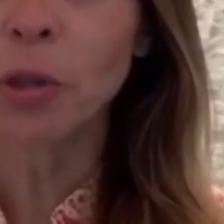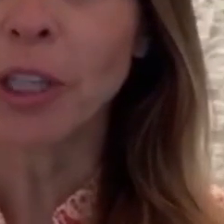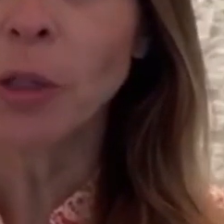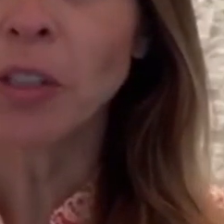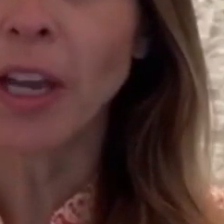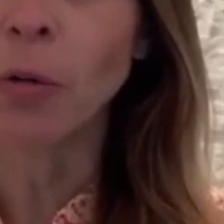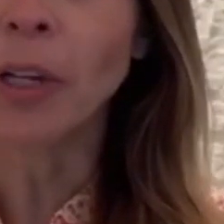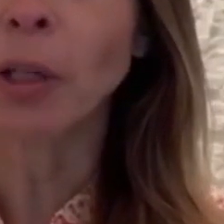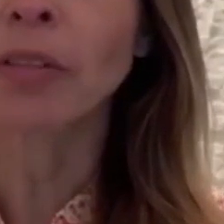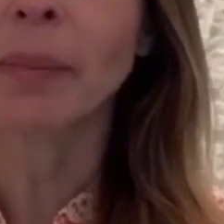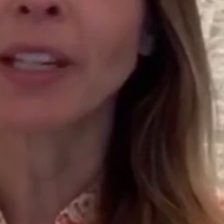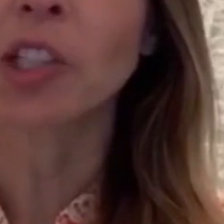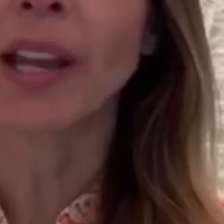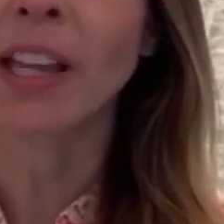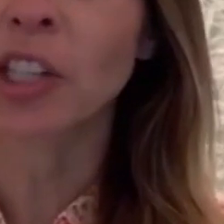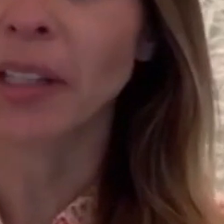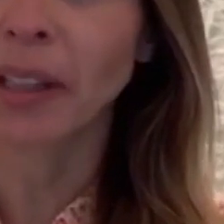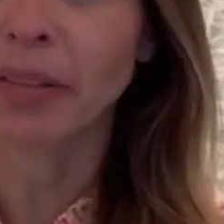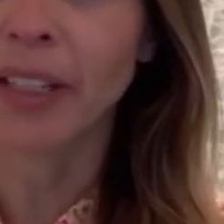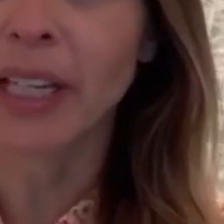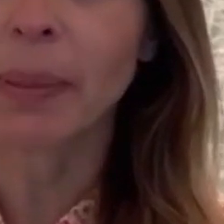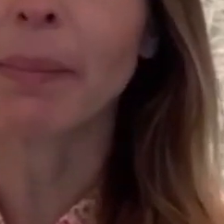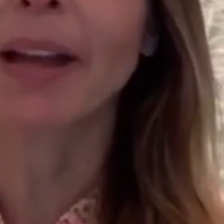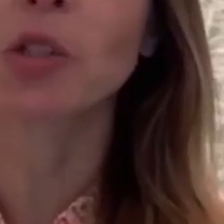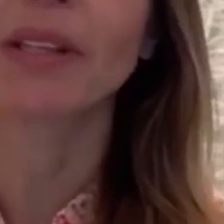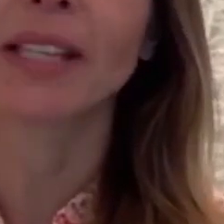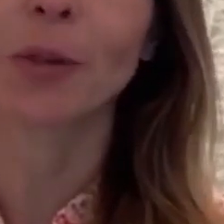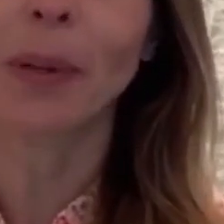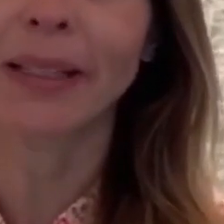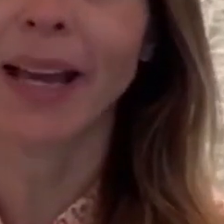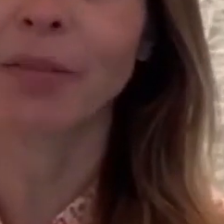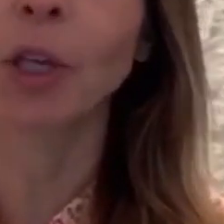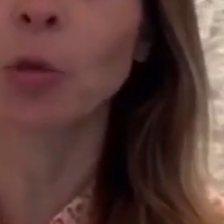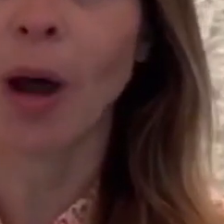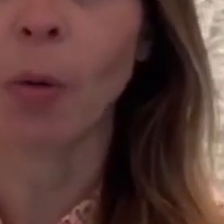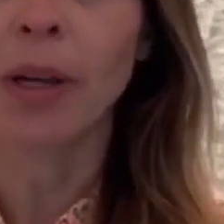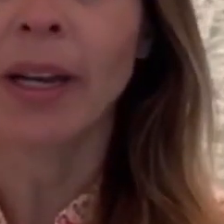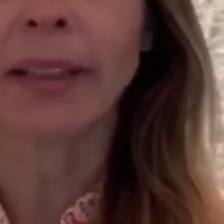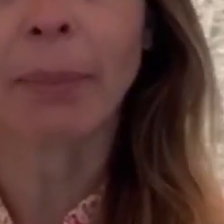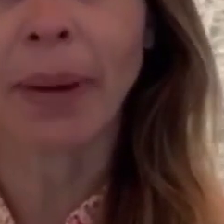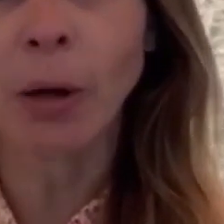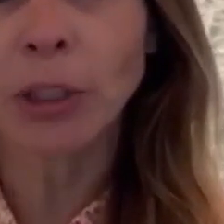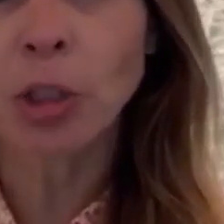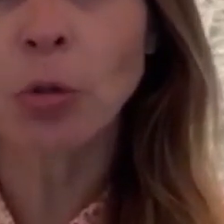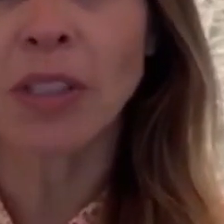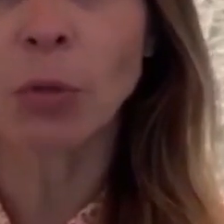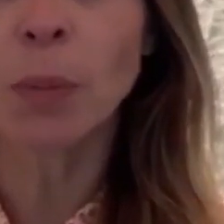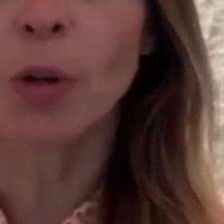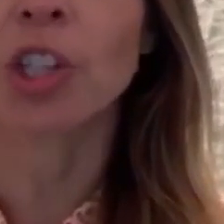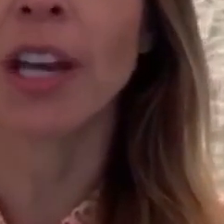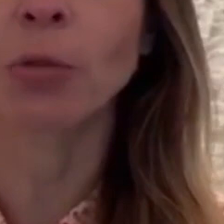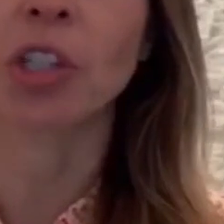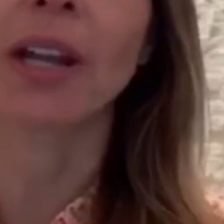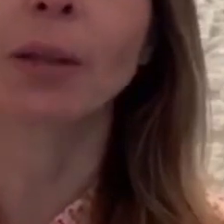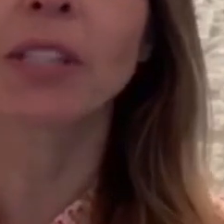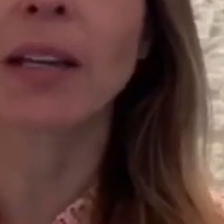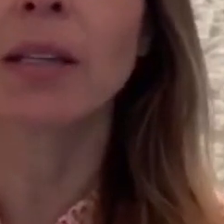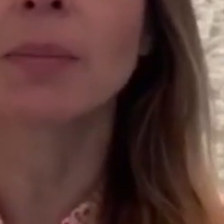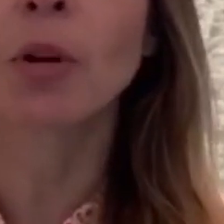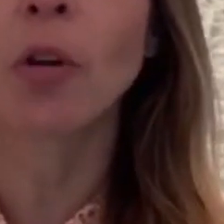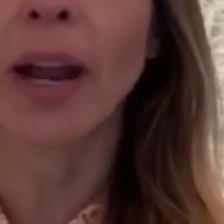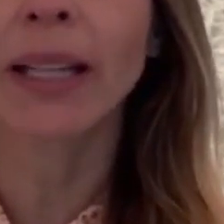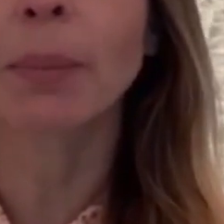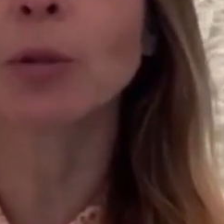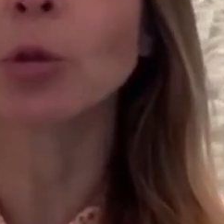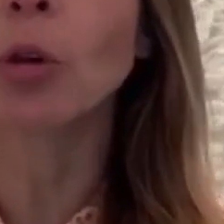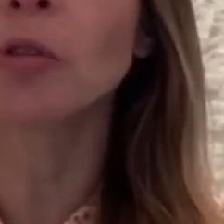Os vereadores do Rio se reúnem novamente nesta quinta-feira para mais uma sessão plenária virtual. Na pauta, discussão de projetos ligados à